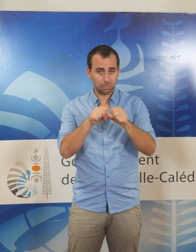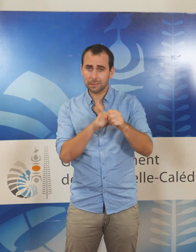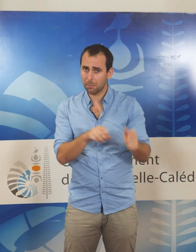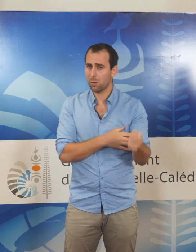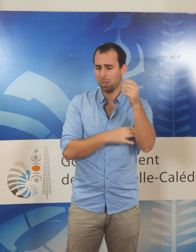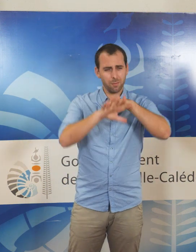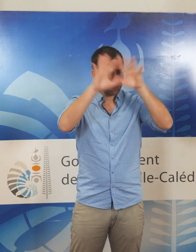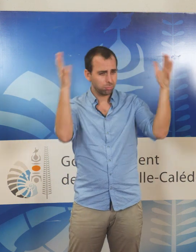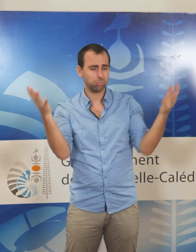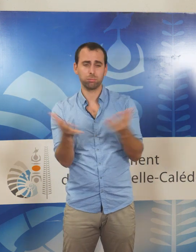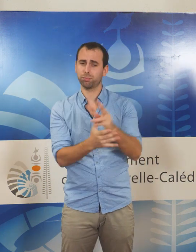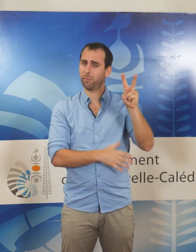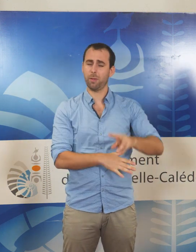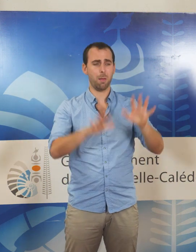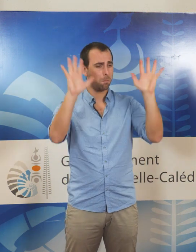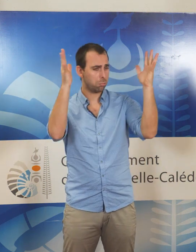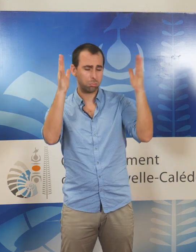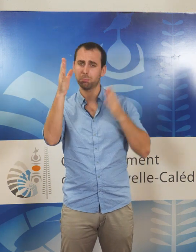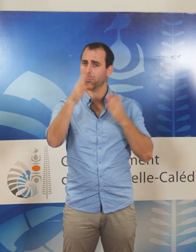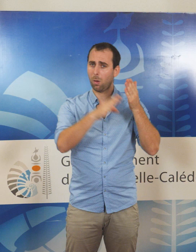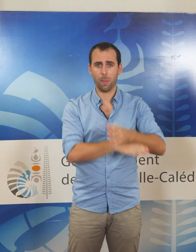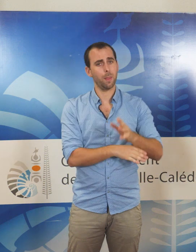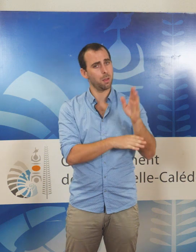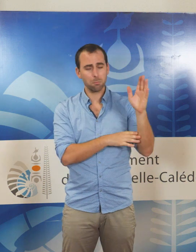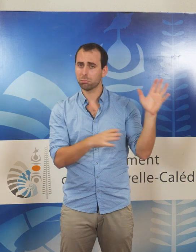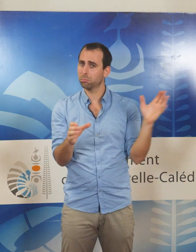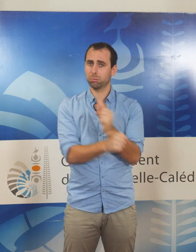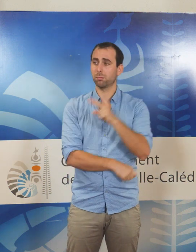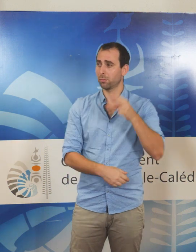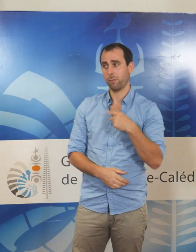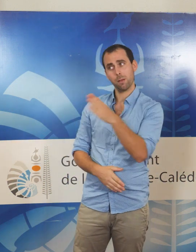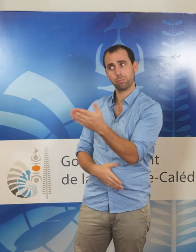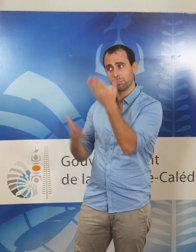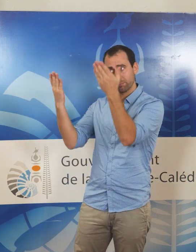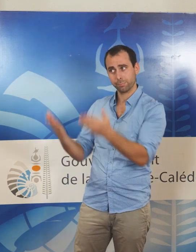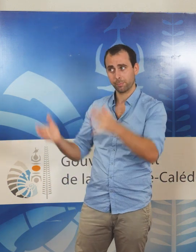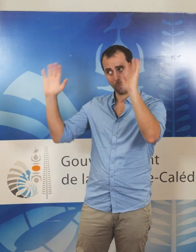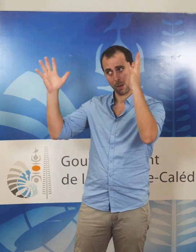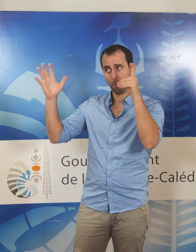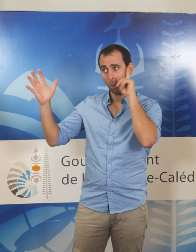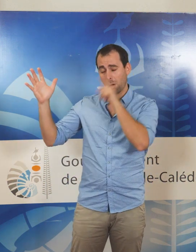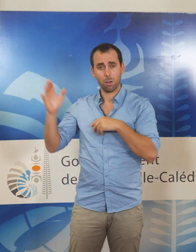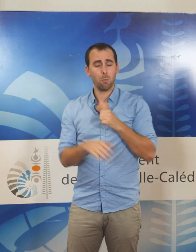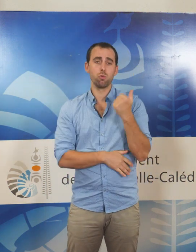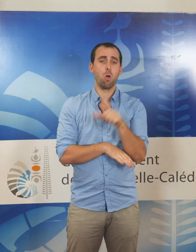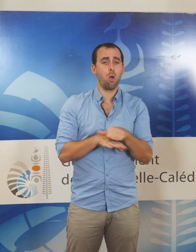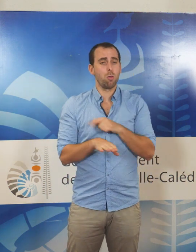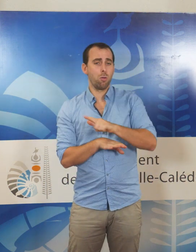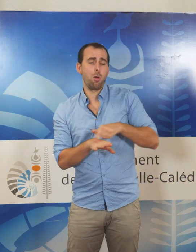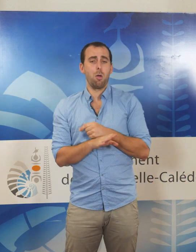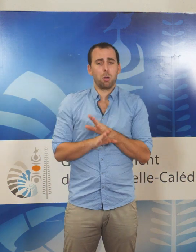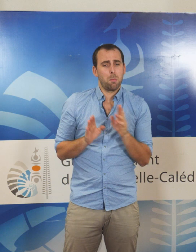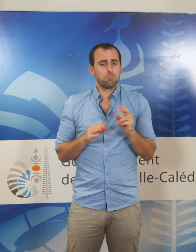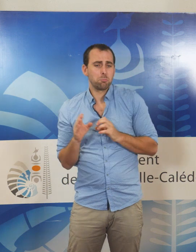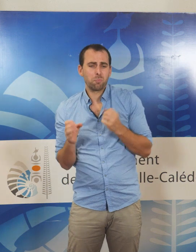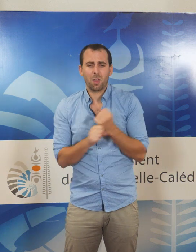pour cette rentrée qui a été réussie. Donc permettez-moi de féliciter également la membre du gouvernement qui n'a pas compté ses heures ces derniers jours et